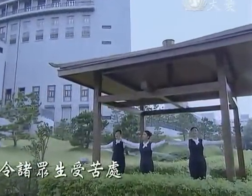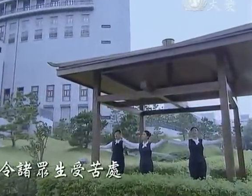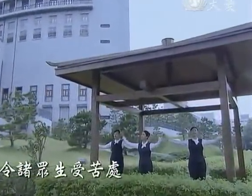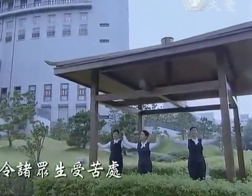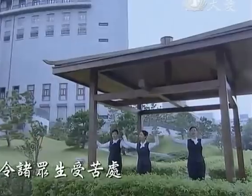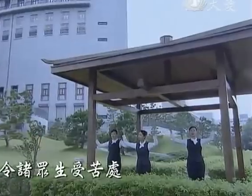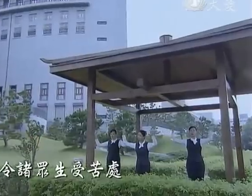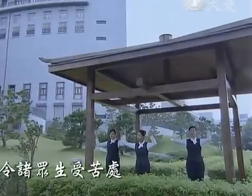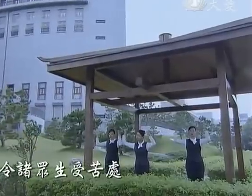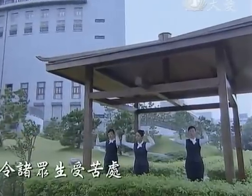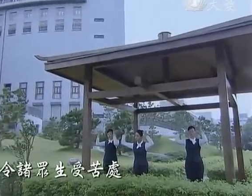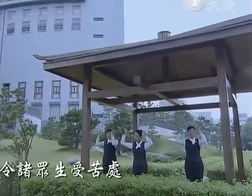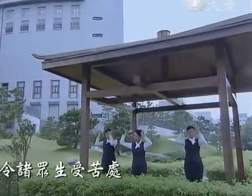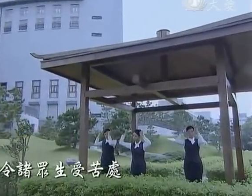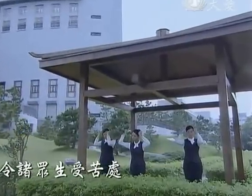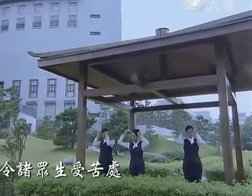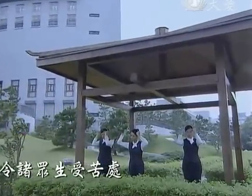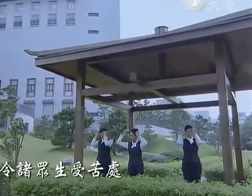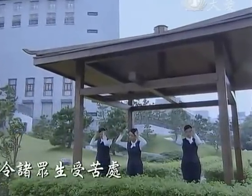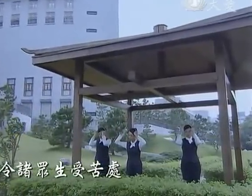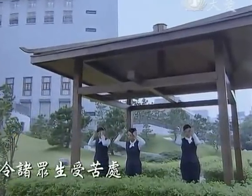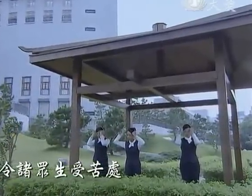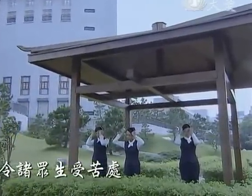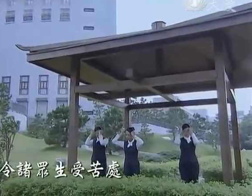上烧苦竹，